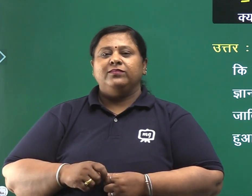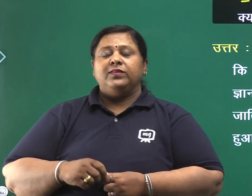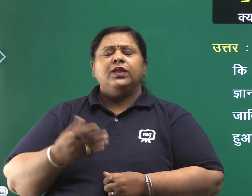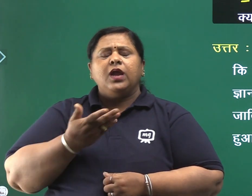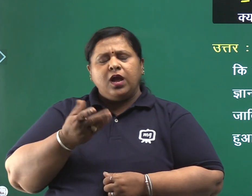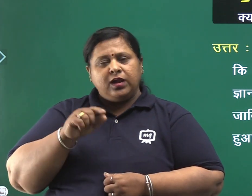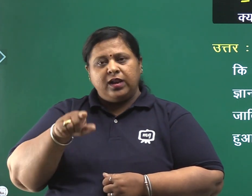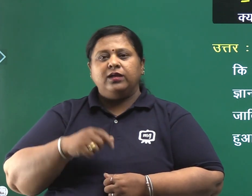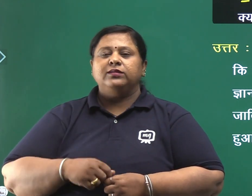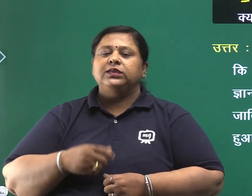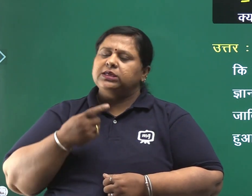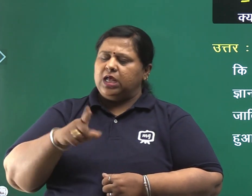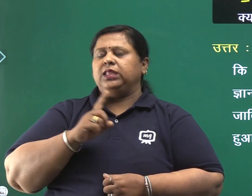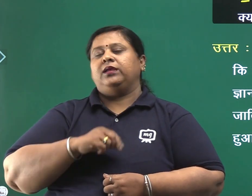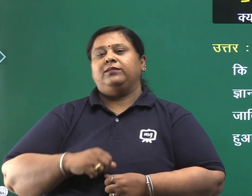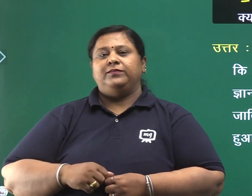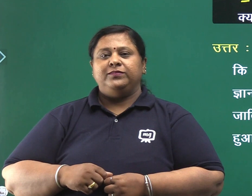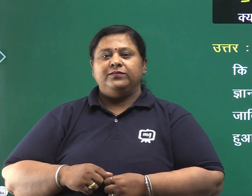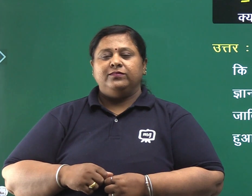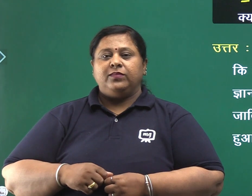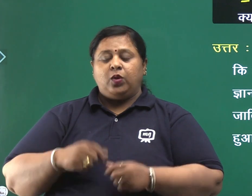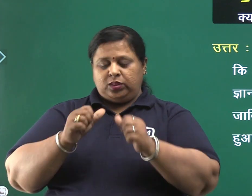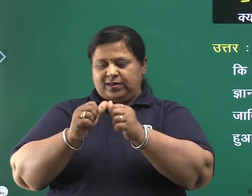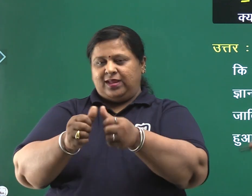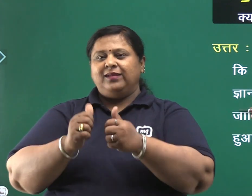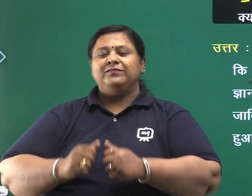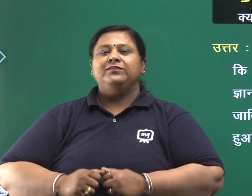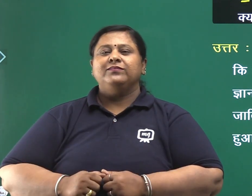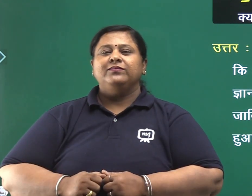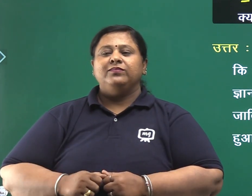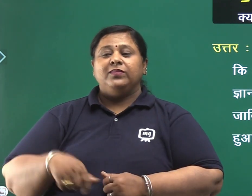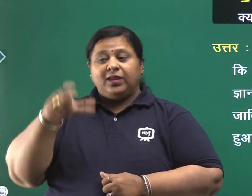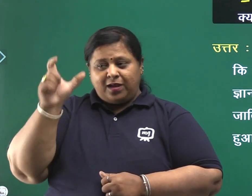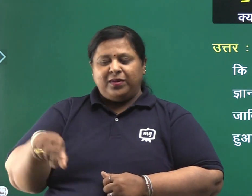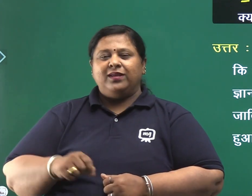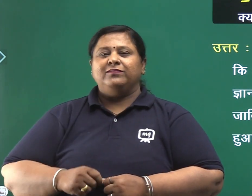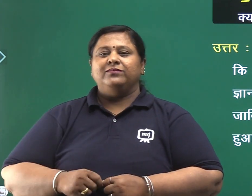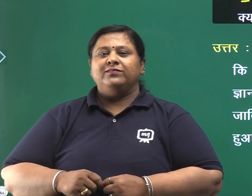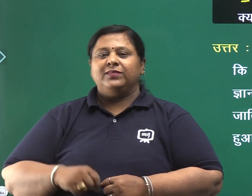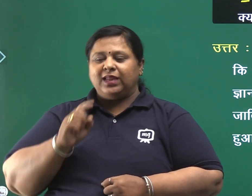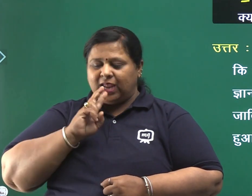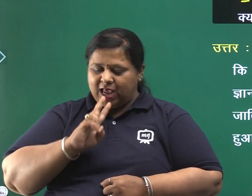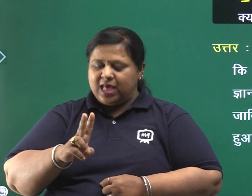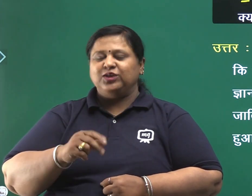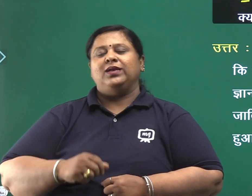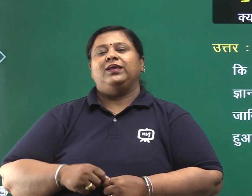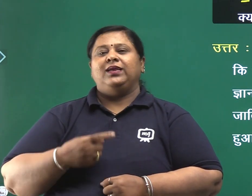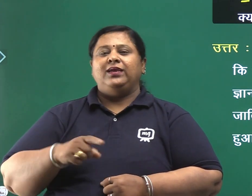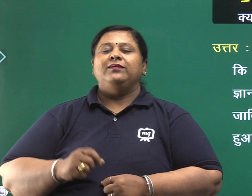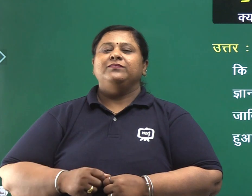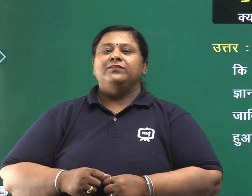क्या कहना चाहते हैं? उत्तर है कबीर कहना चाहते हैं